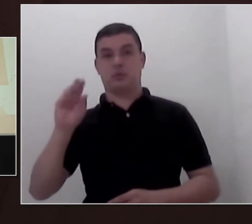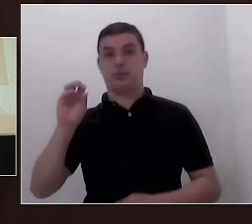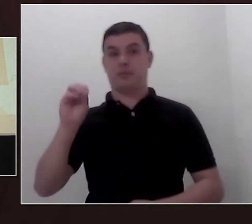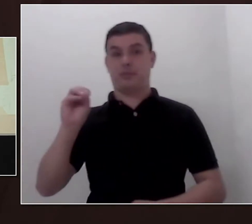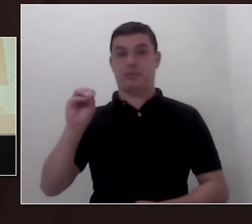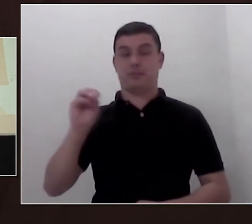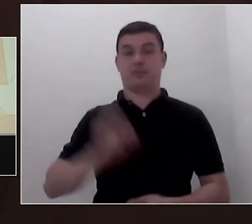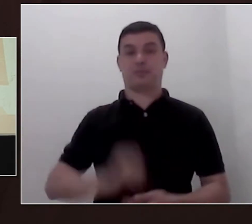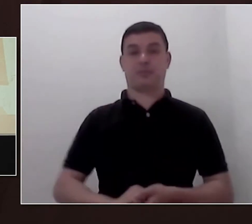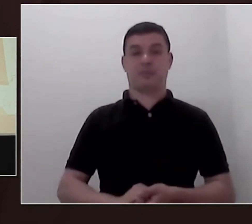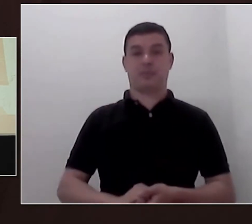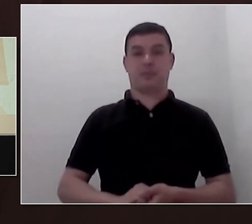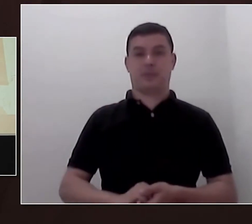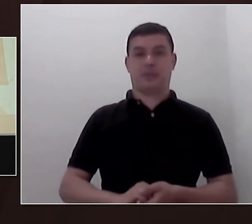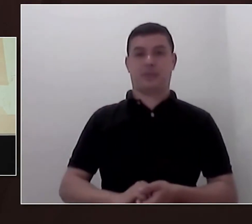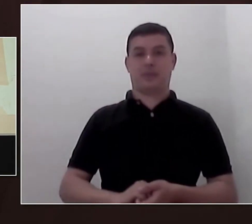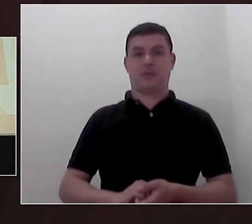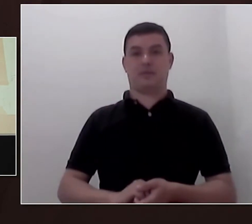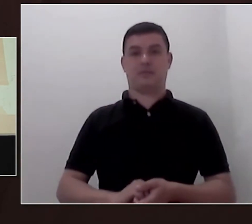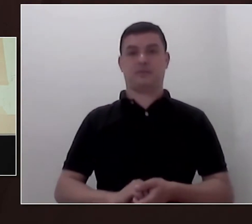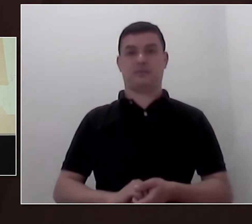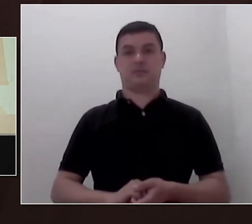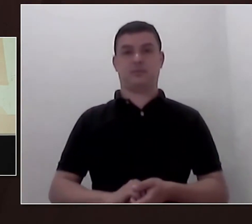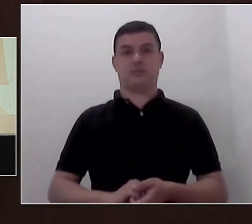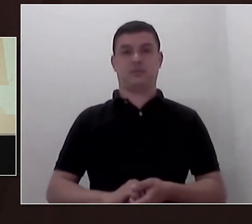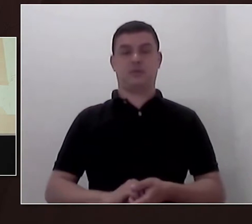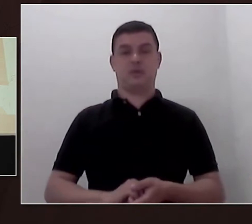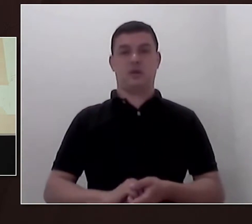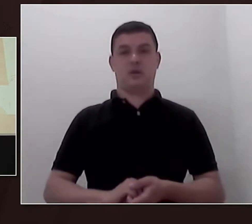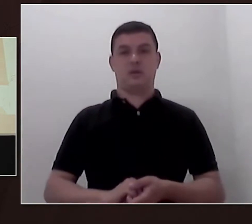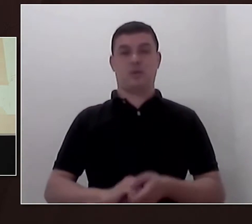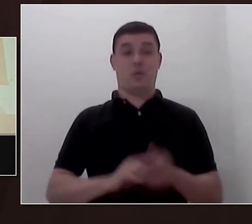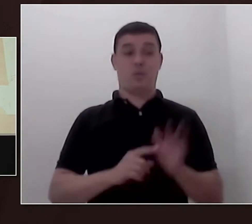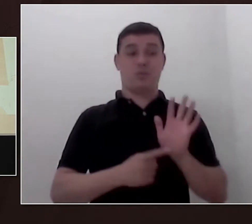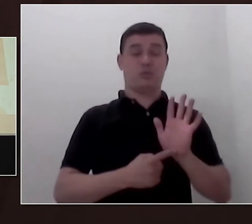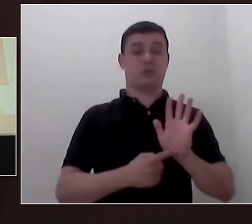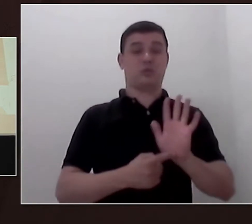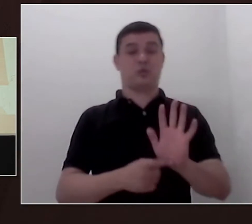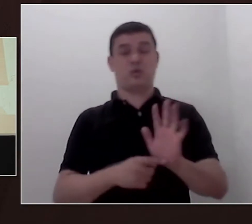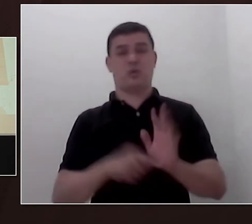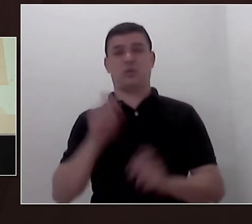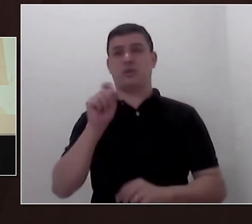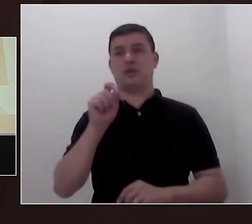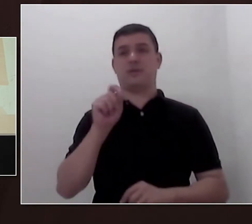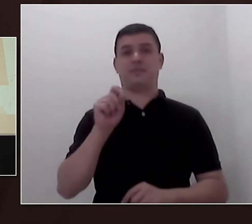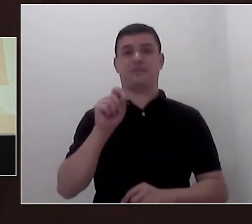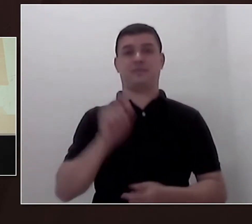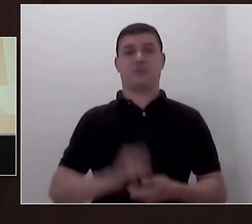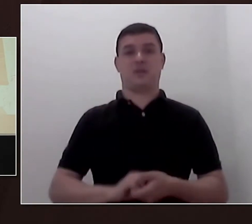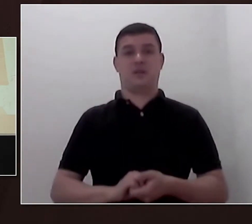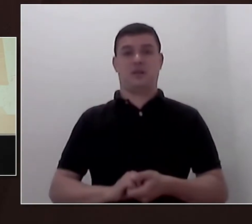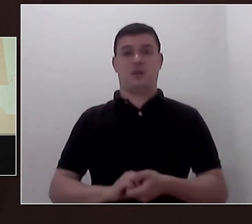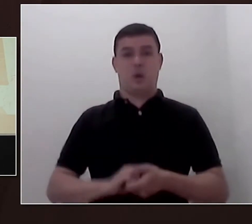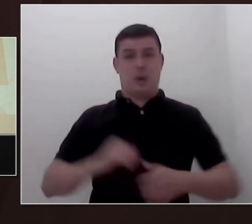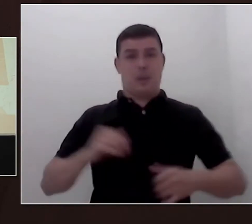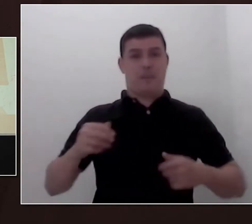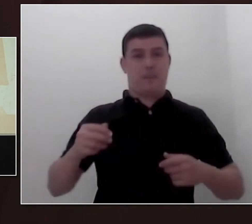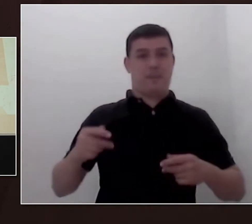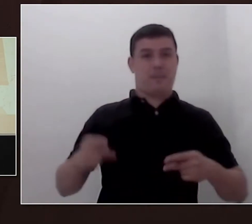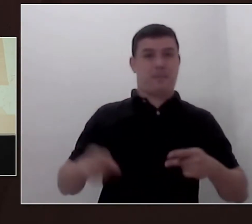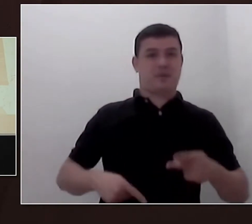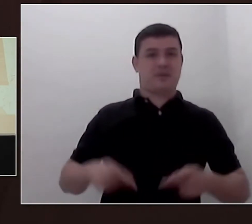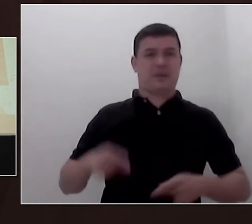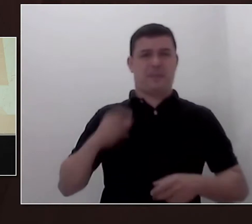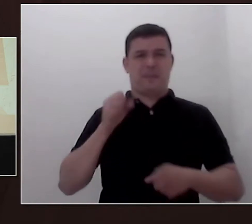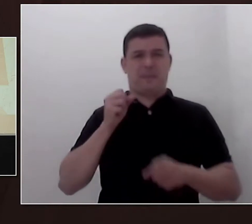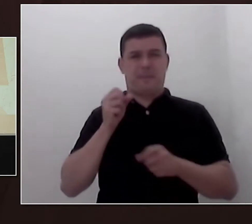Isso se tornou dolorosamente evidente quando a violenta tempestade da perseguição